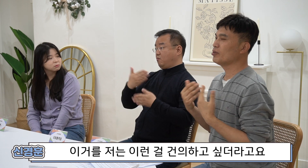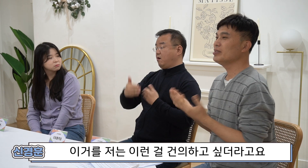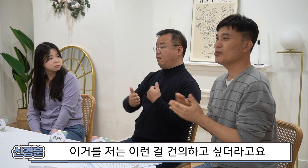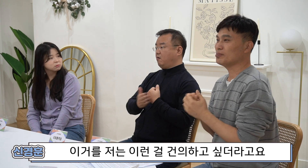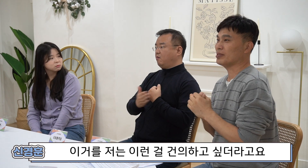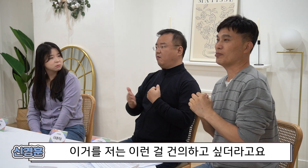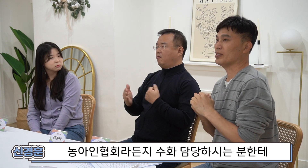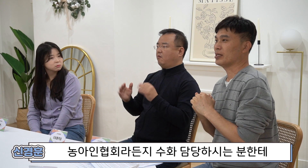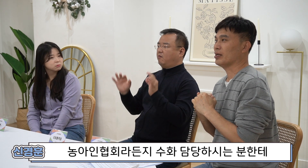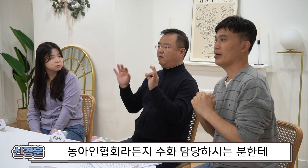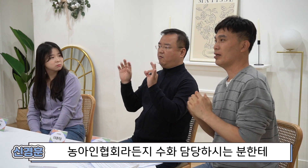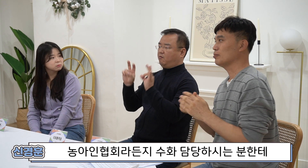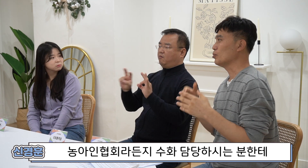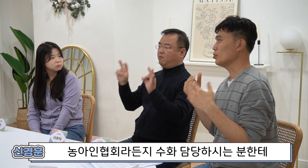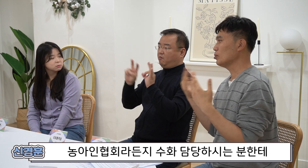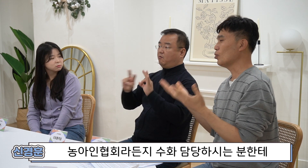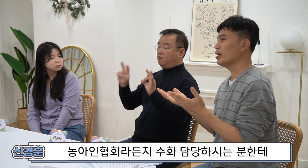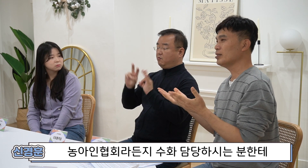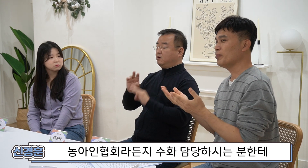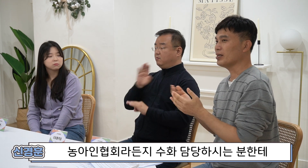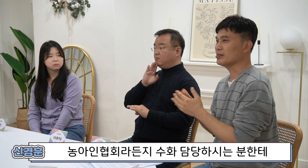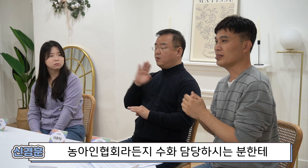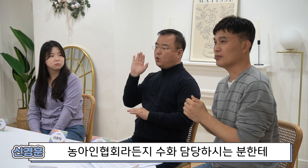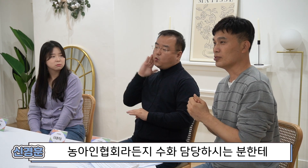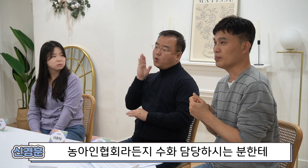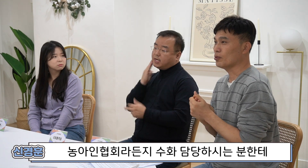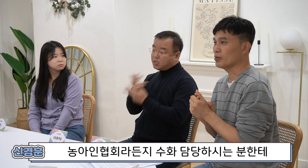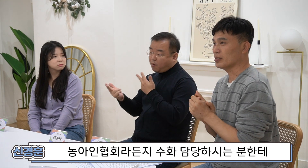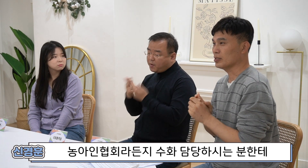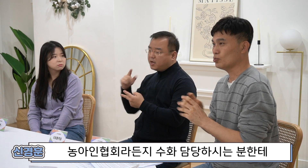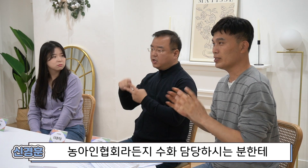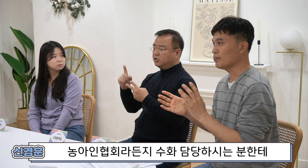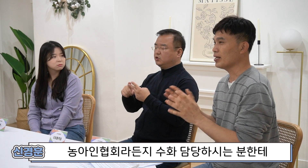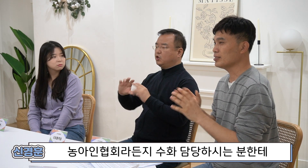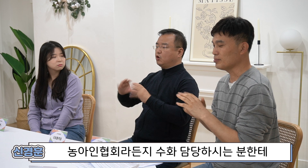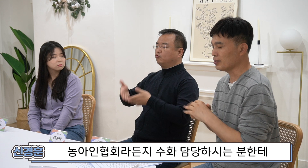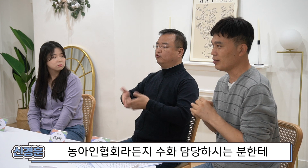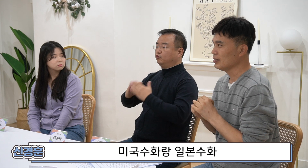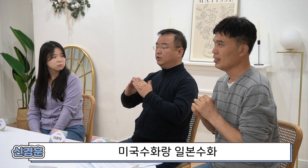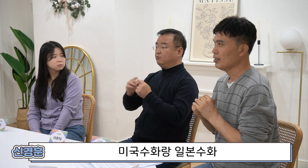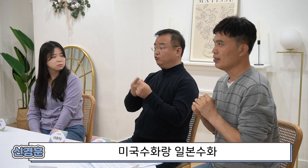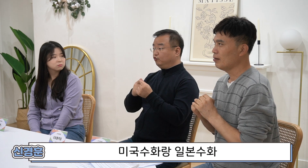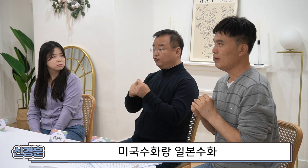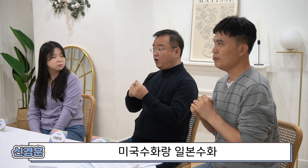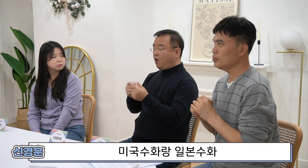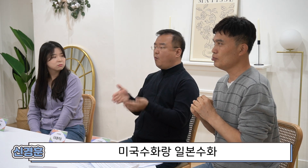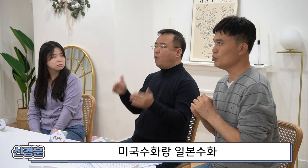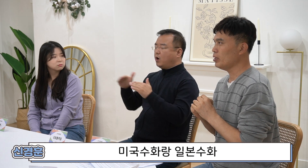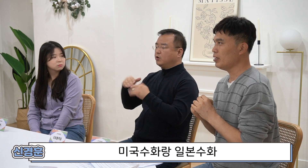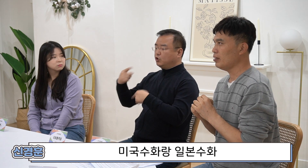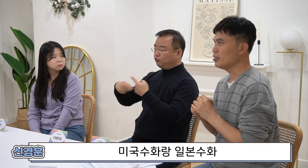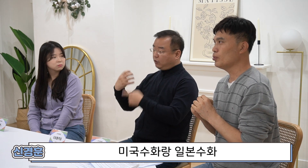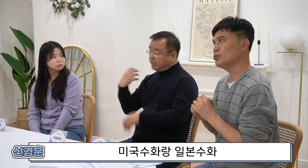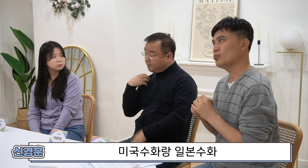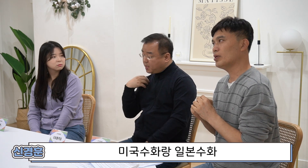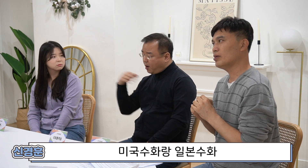권하고 싶더라고요. 이렇게 농아인협회라든지 국립어원에 이제 수화 담당하시는 분한테 미국 수화나 일본